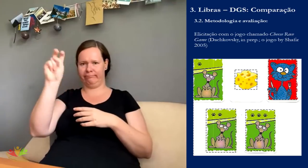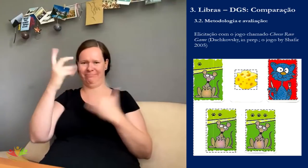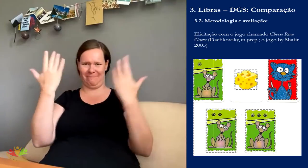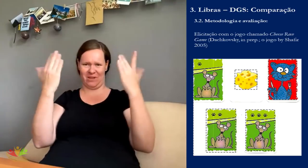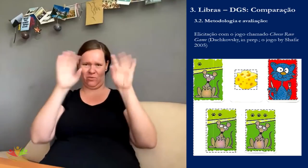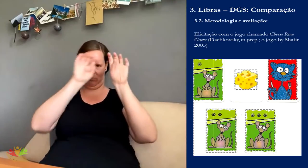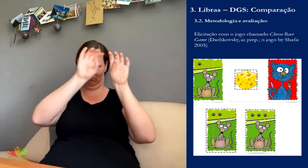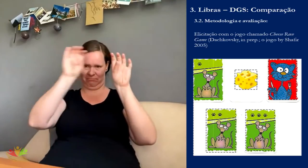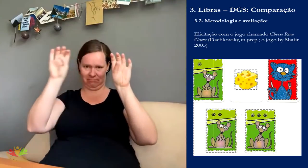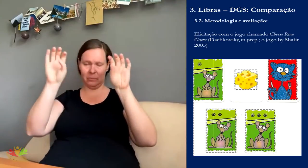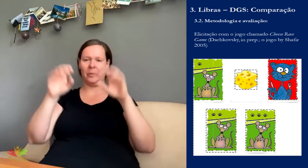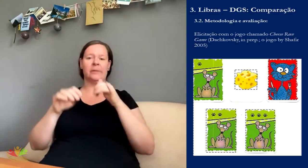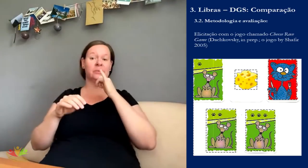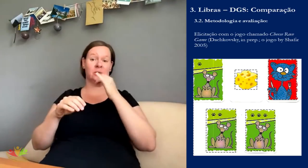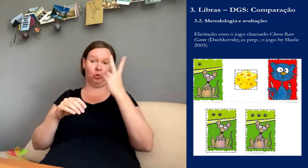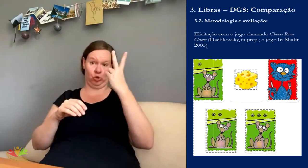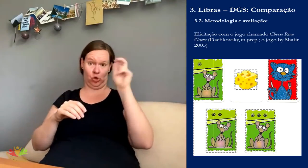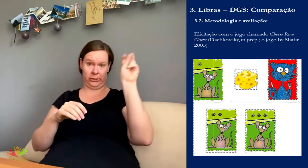verde,